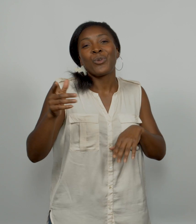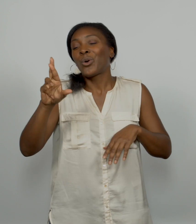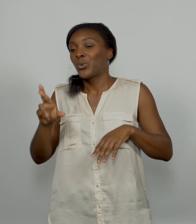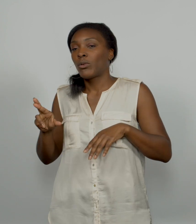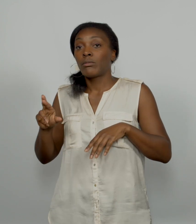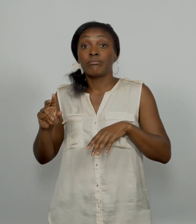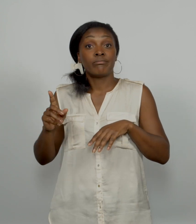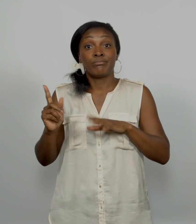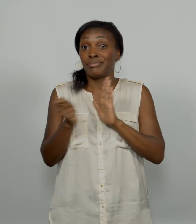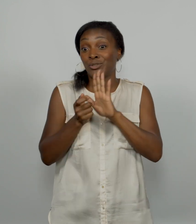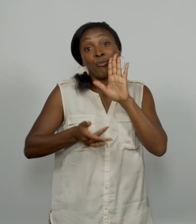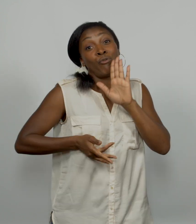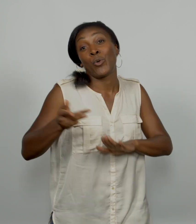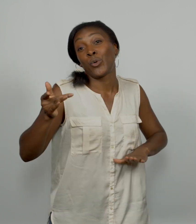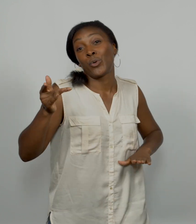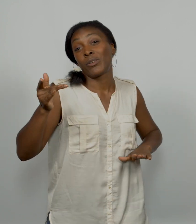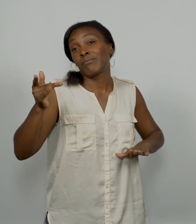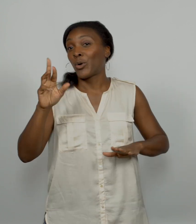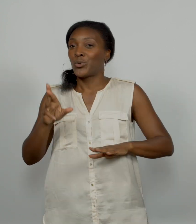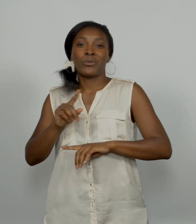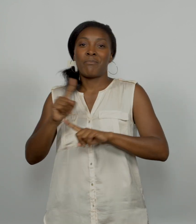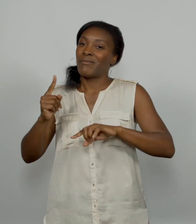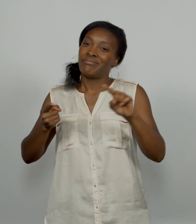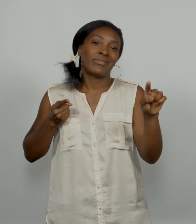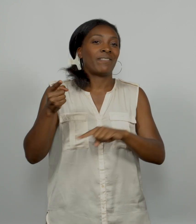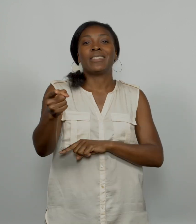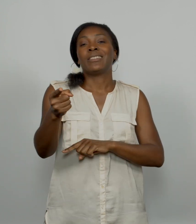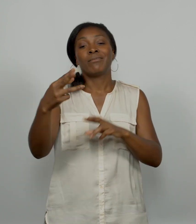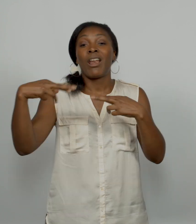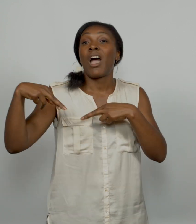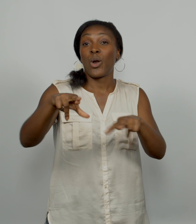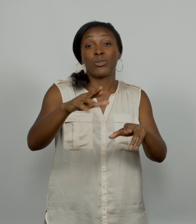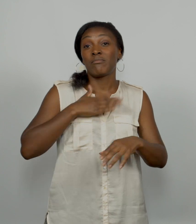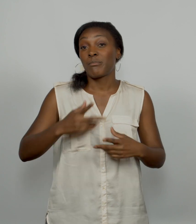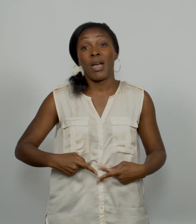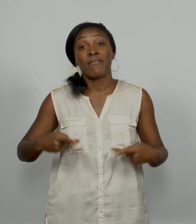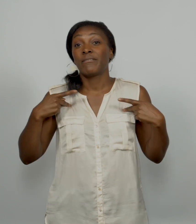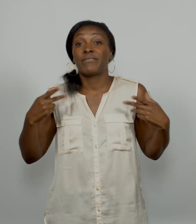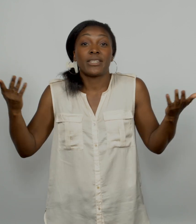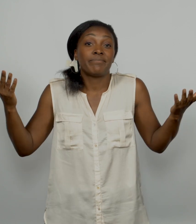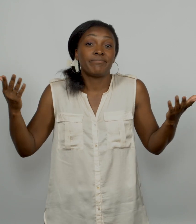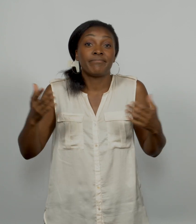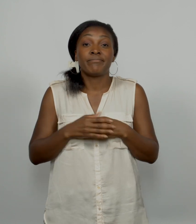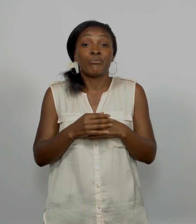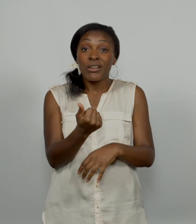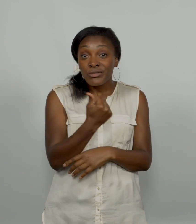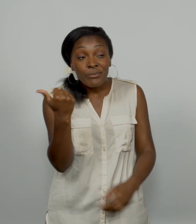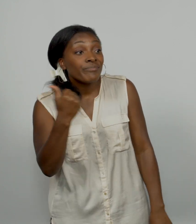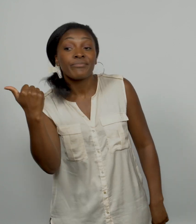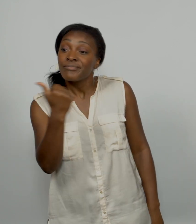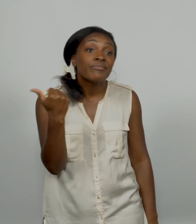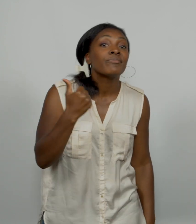du tout rentrée à la maison. La rue était devenue ma seule manière de vivre. Se sont alors enchaînés le